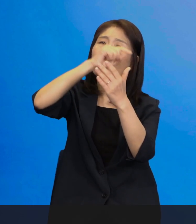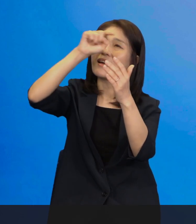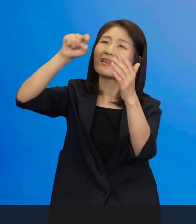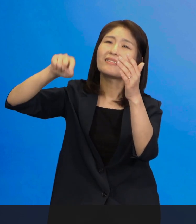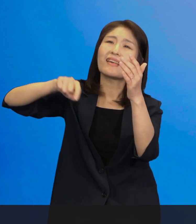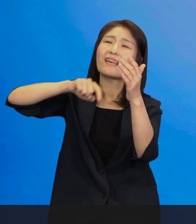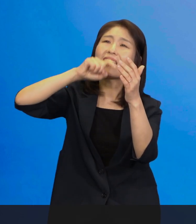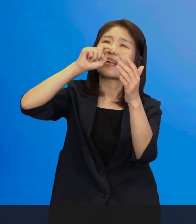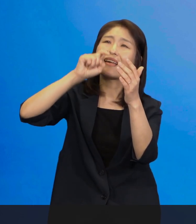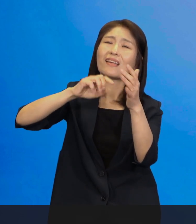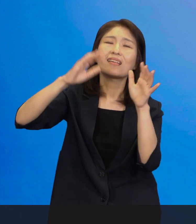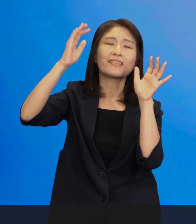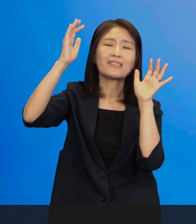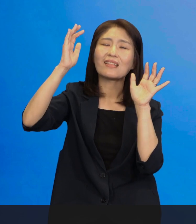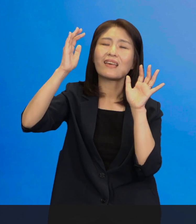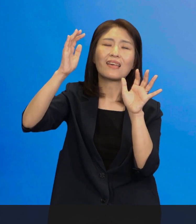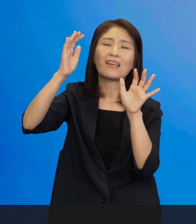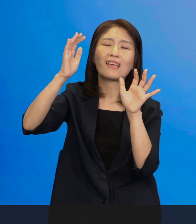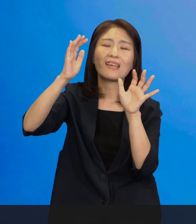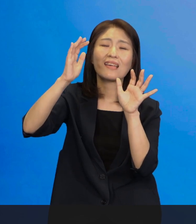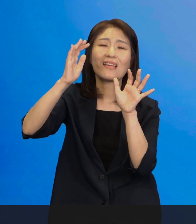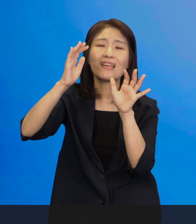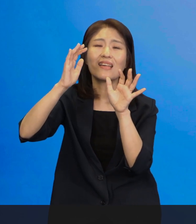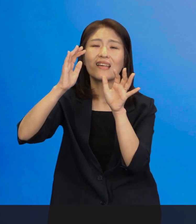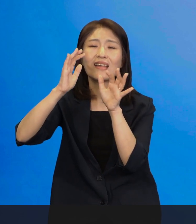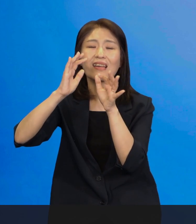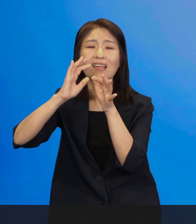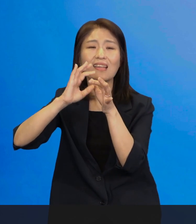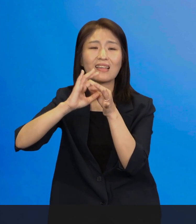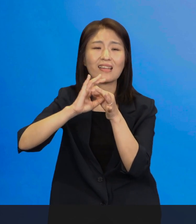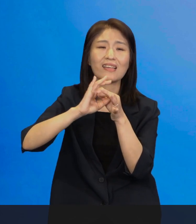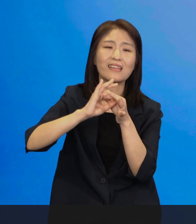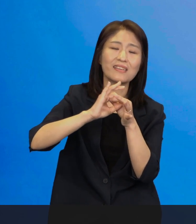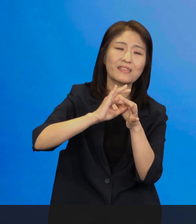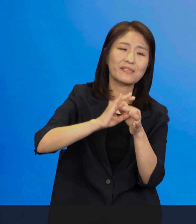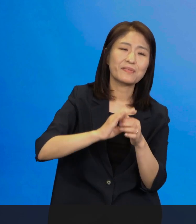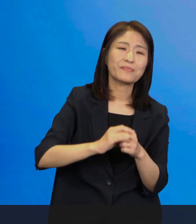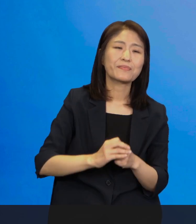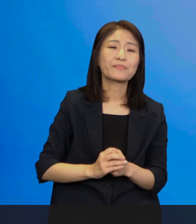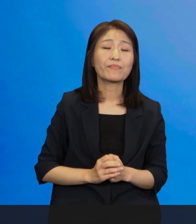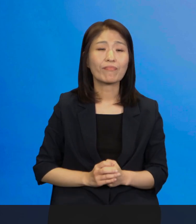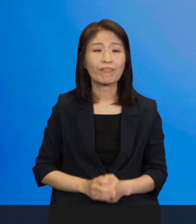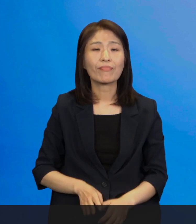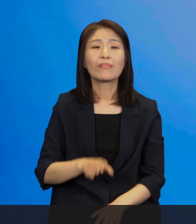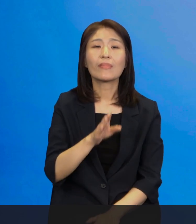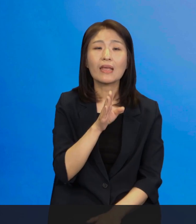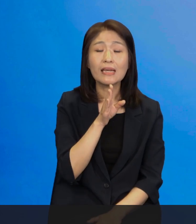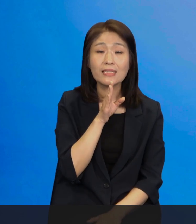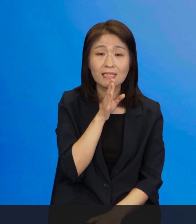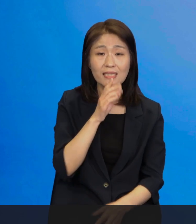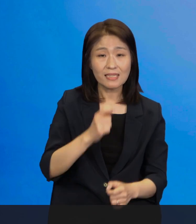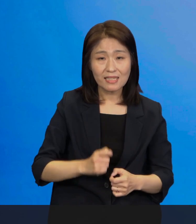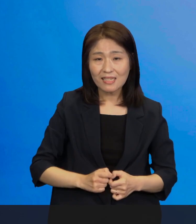주님 안에 신실하신 나의 주님, 나의 삶을 인도하셨네.